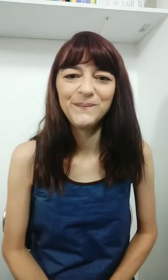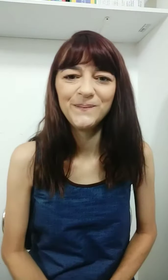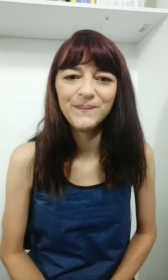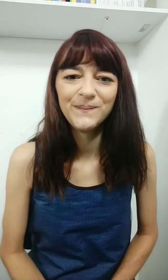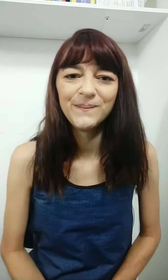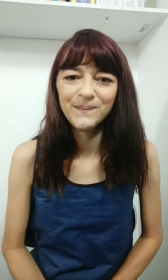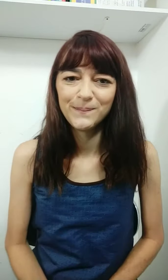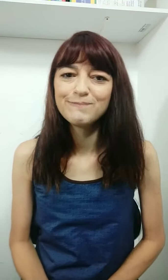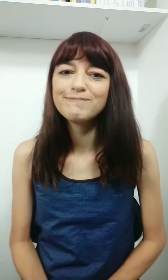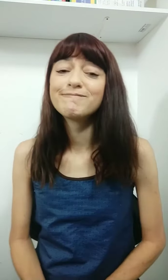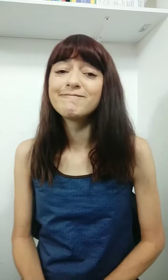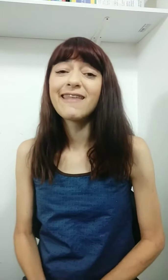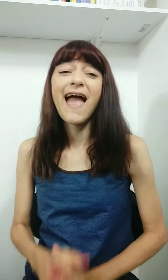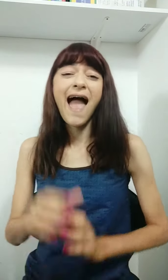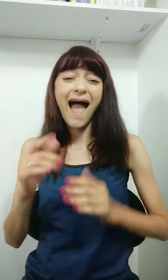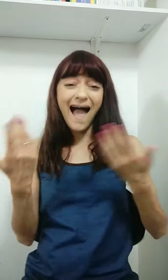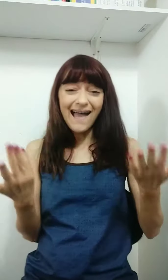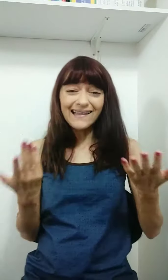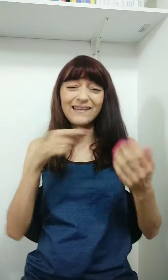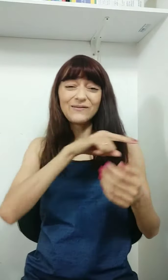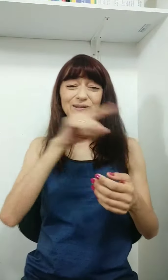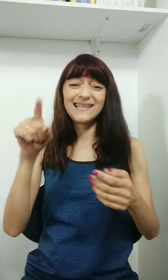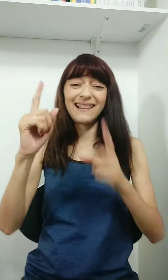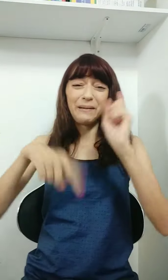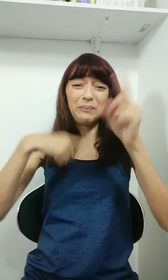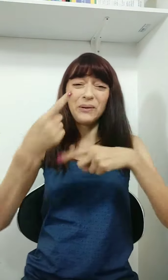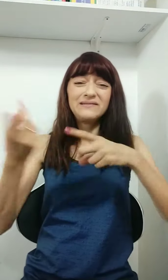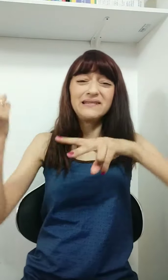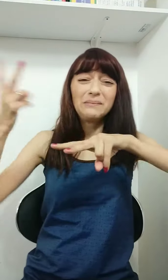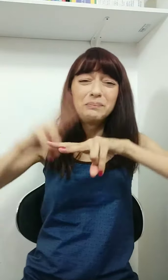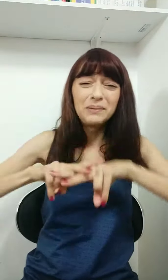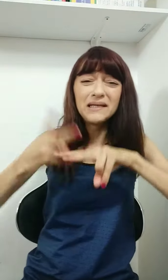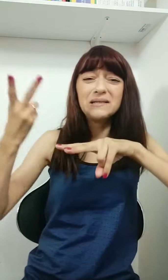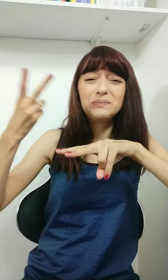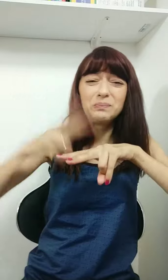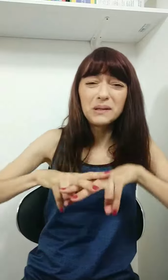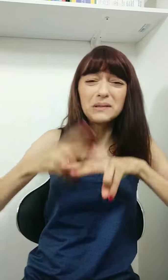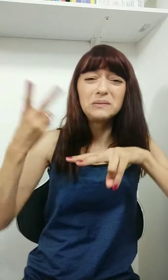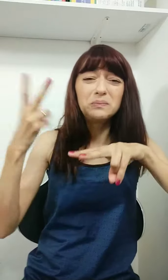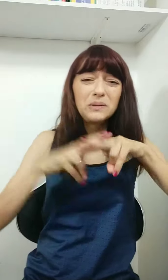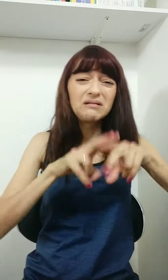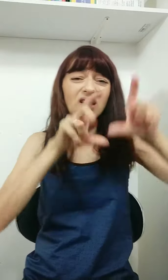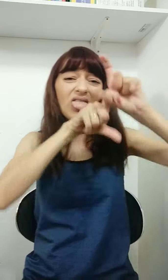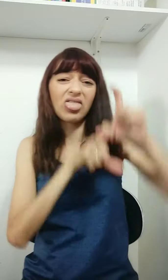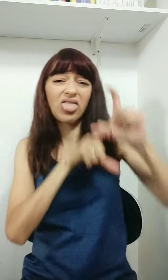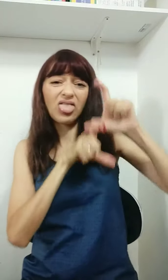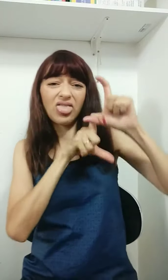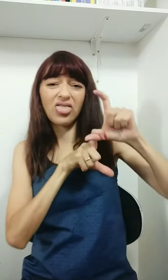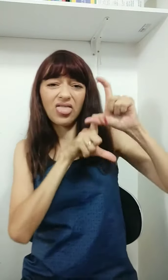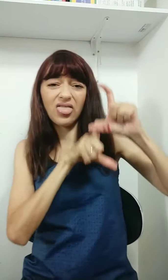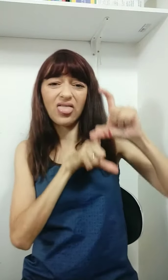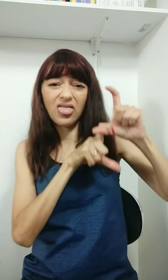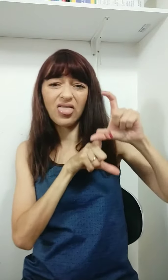em vídeo, eu vou gostar mais. Porque com certeza eu ver uma mensagem de vídeo sinalizando é melhor para mim, né? Então,